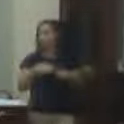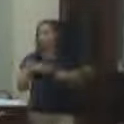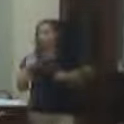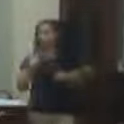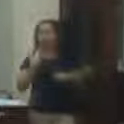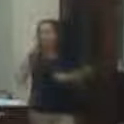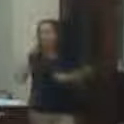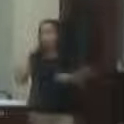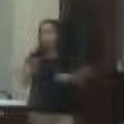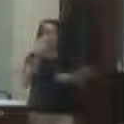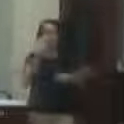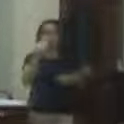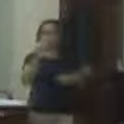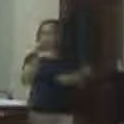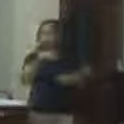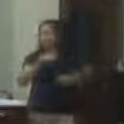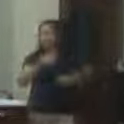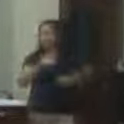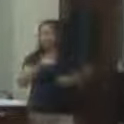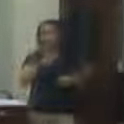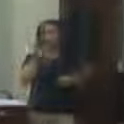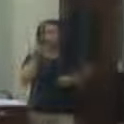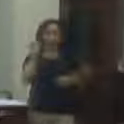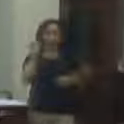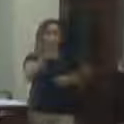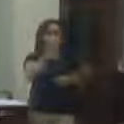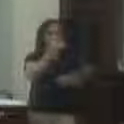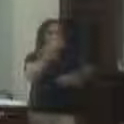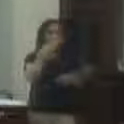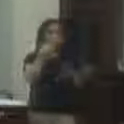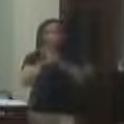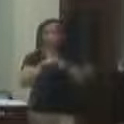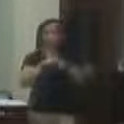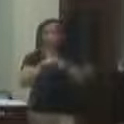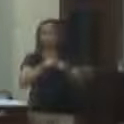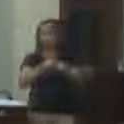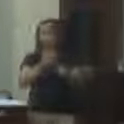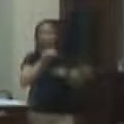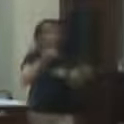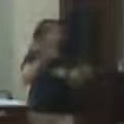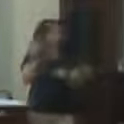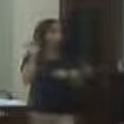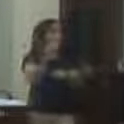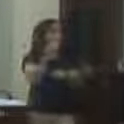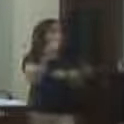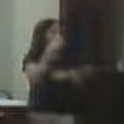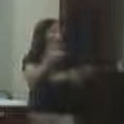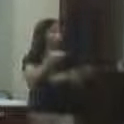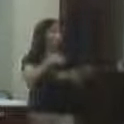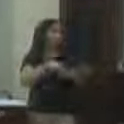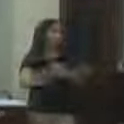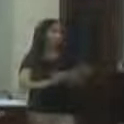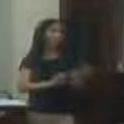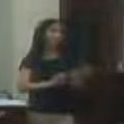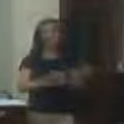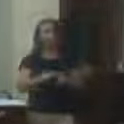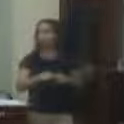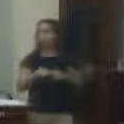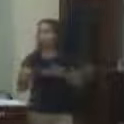dá 3 minutos para as considerações, pode ser, doutor? As considerações dos convocados